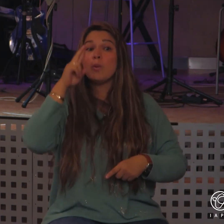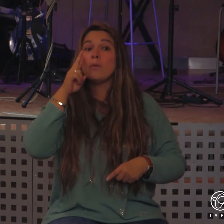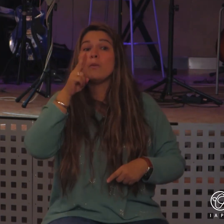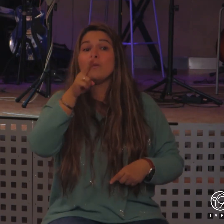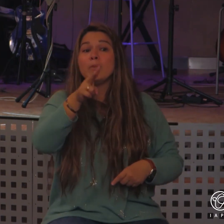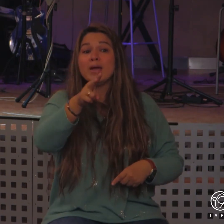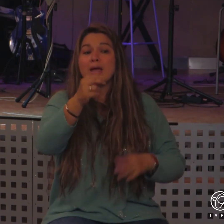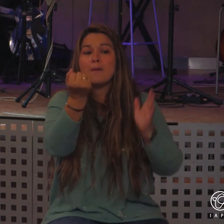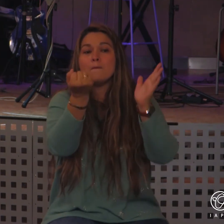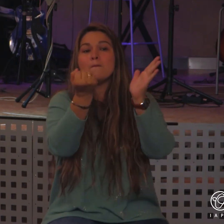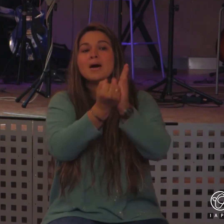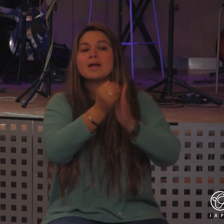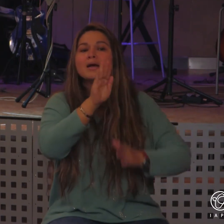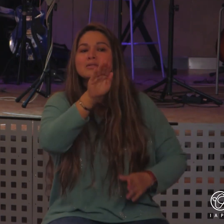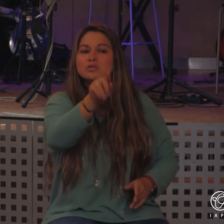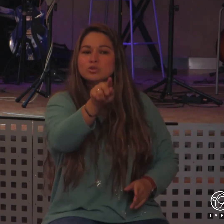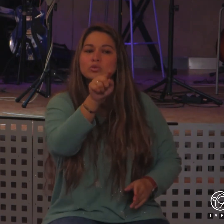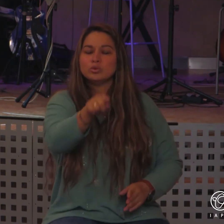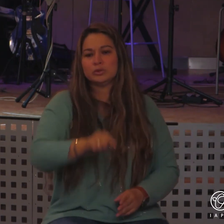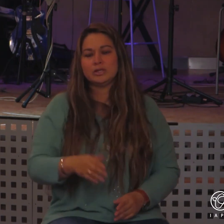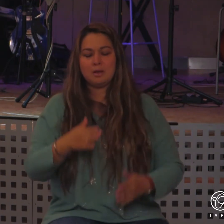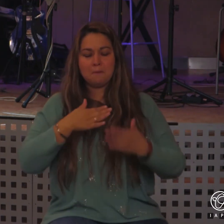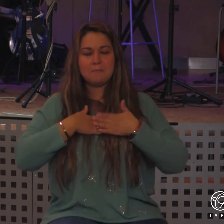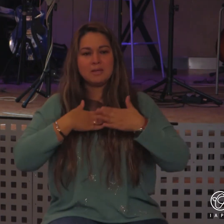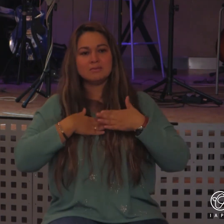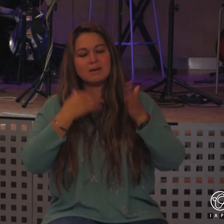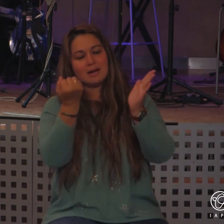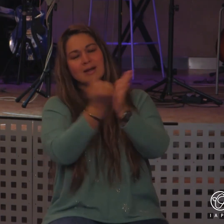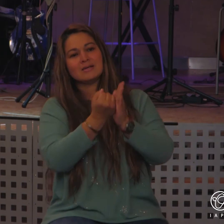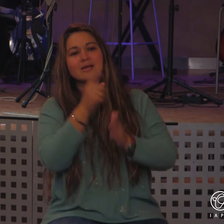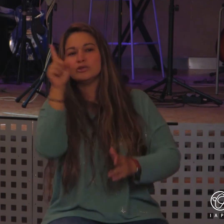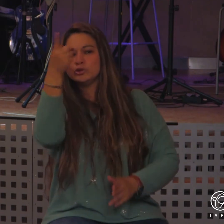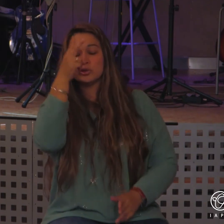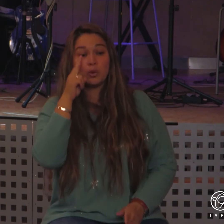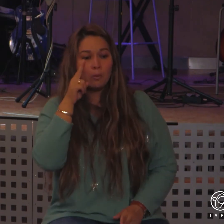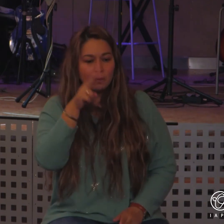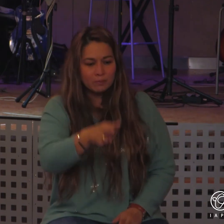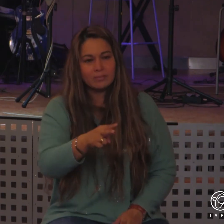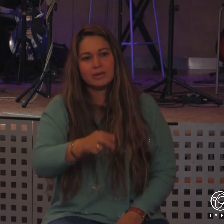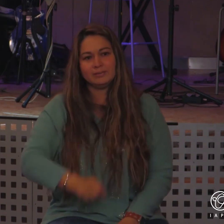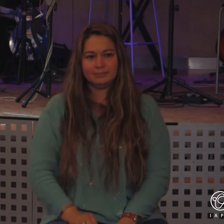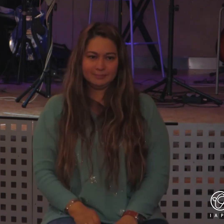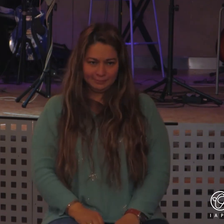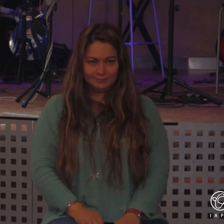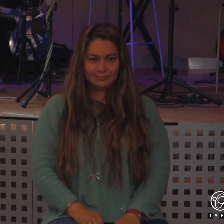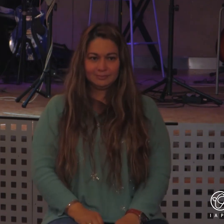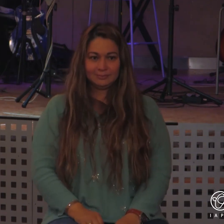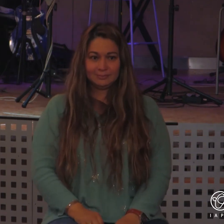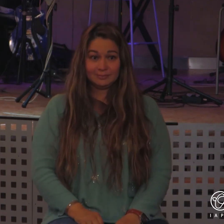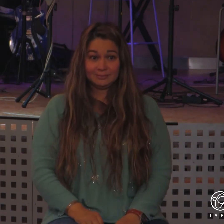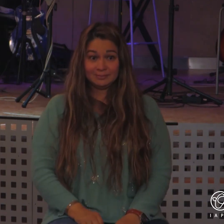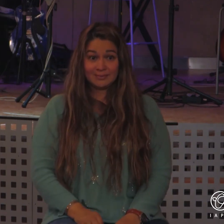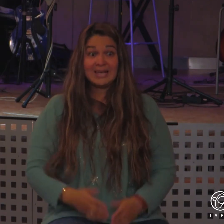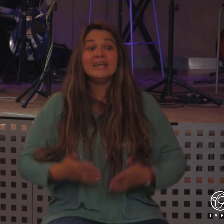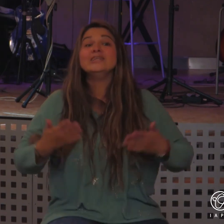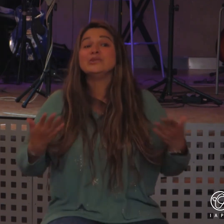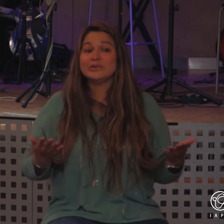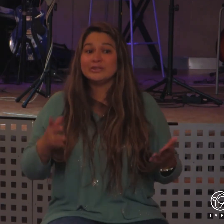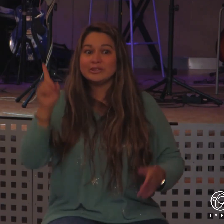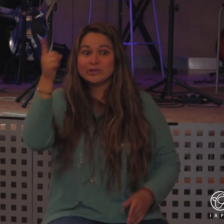marcas. Ve mis marcas. Y sabe que eso es territorio